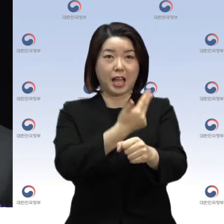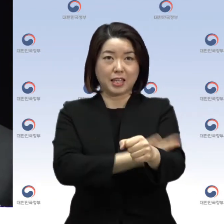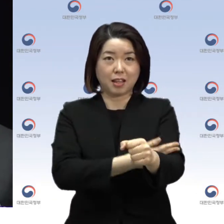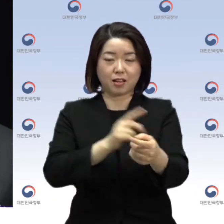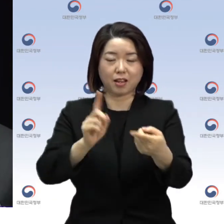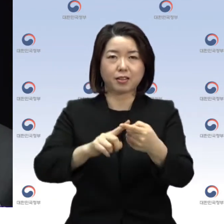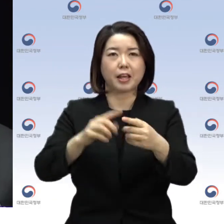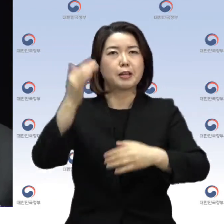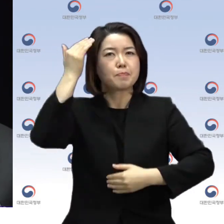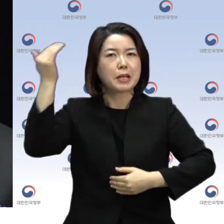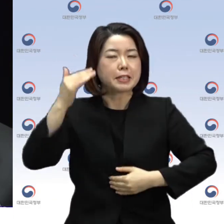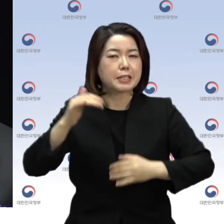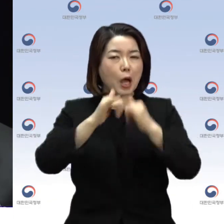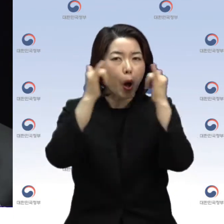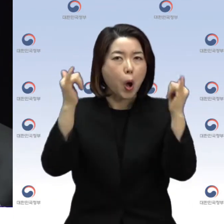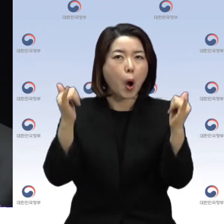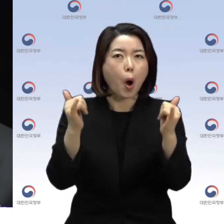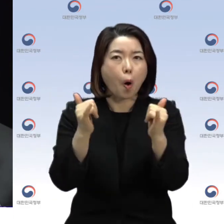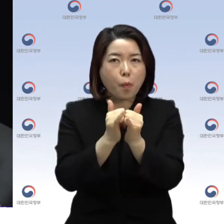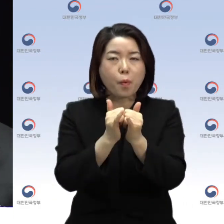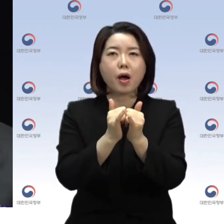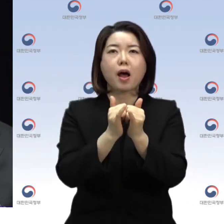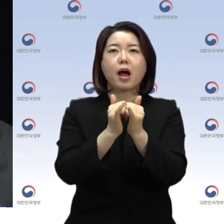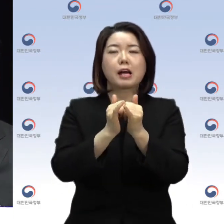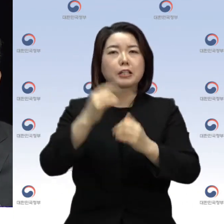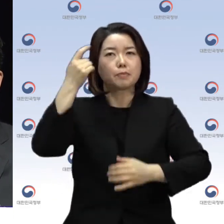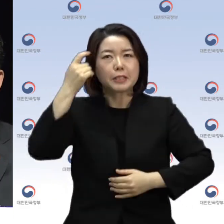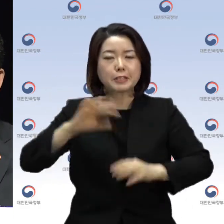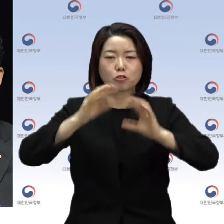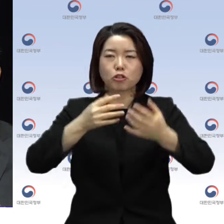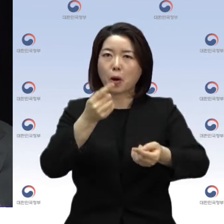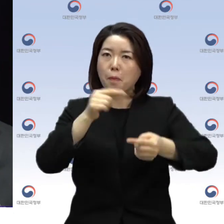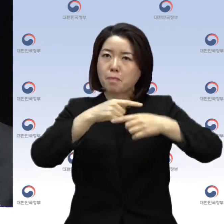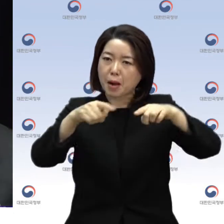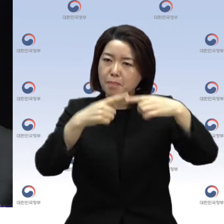저작권에 대한 사회적 인식과 국제적 평판 역시 향상되고 있습니다.